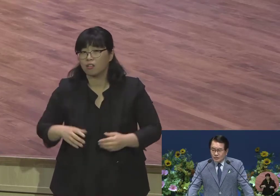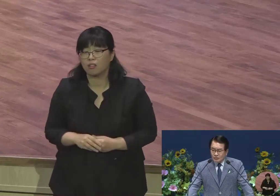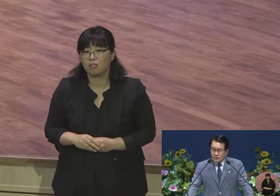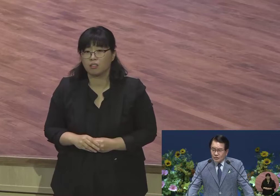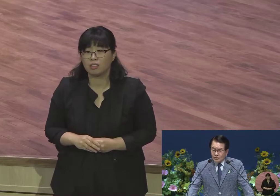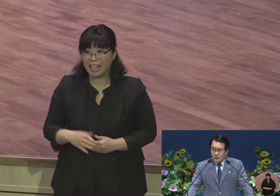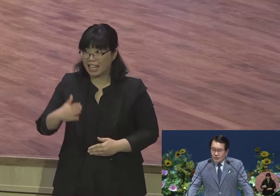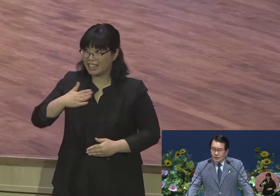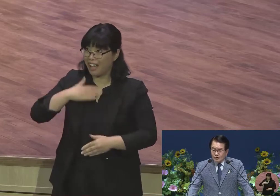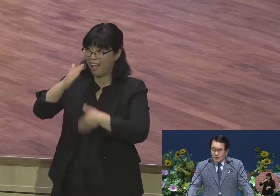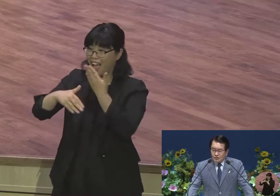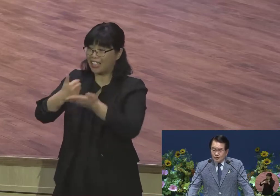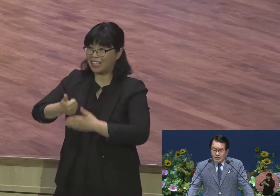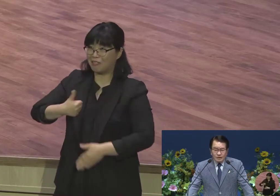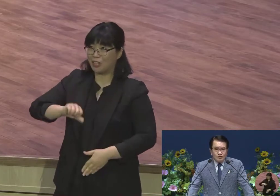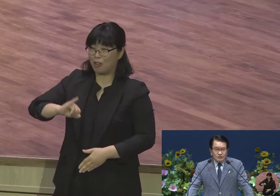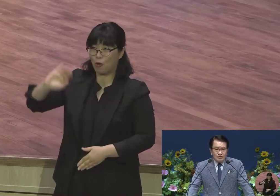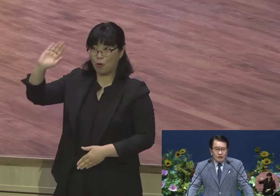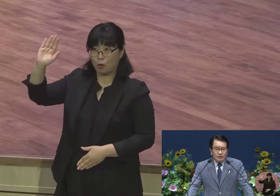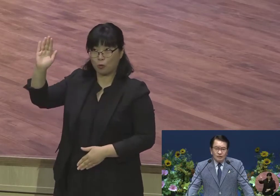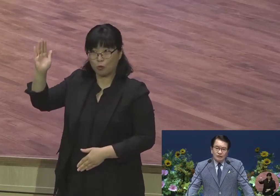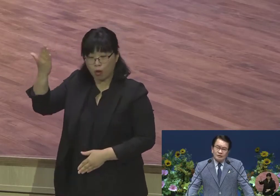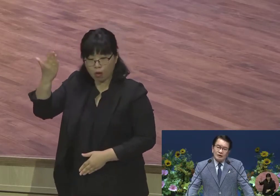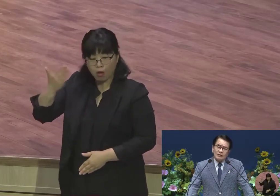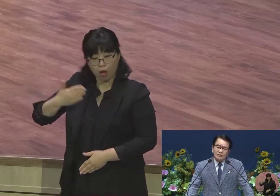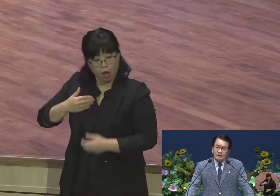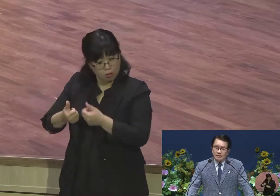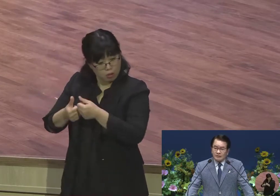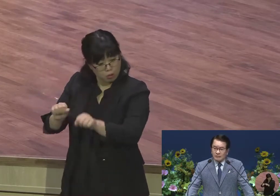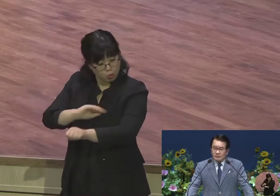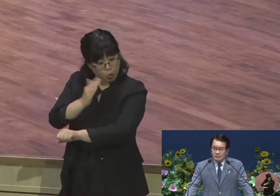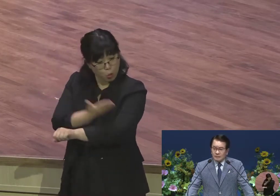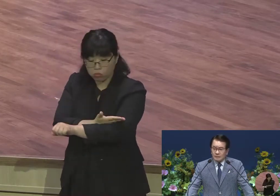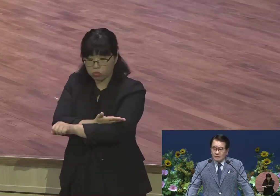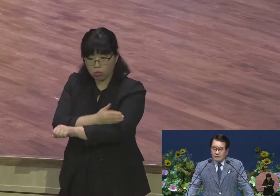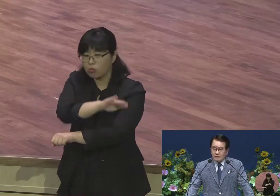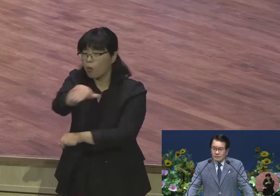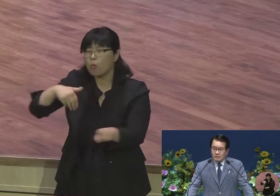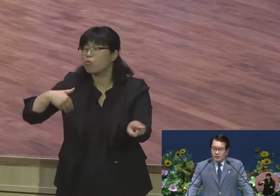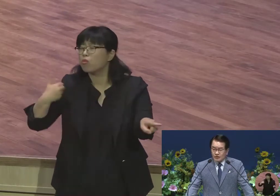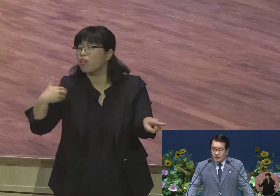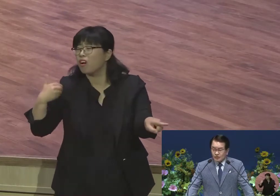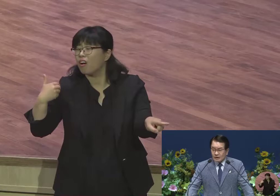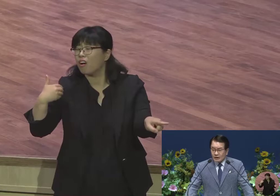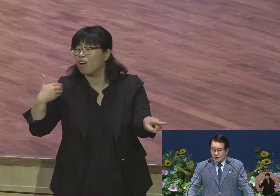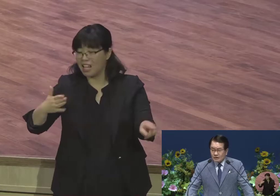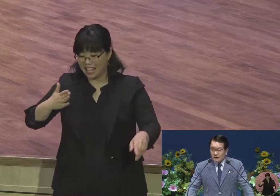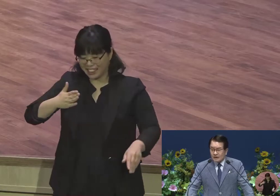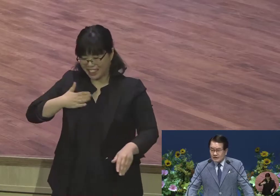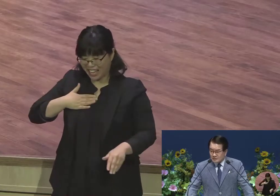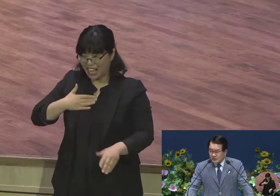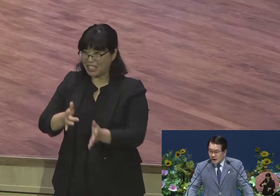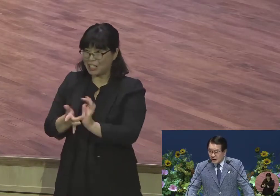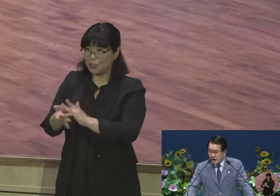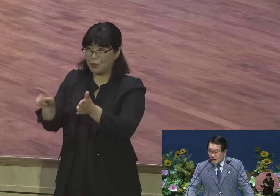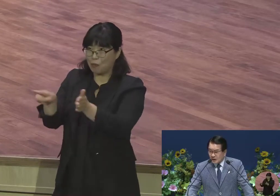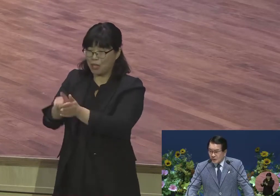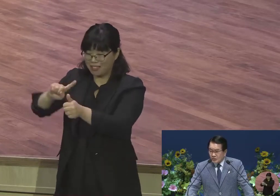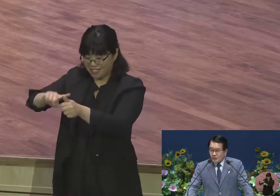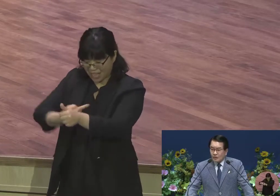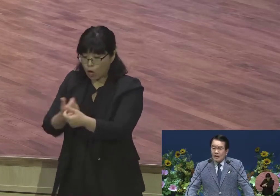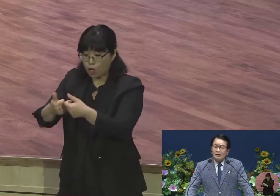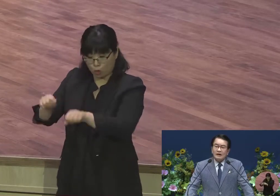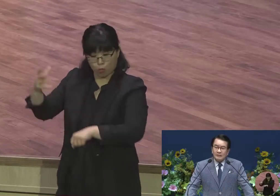신분은 예수 믿는 순간에 주어지는데 권세는 사용을 해야 돼요. 귀신 쫓아가는 권세 있습니까?